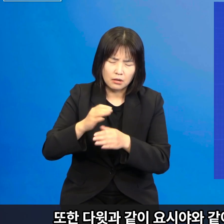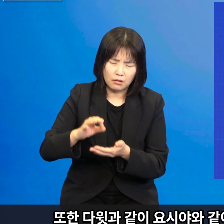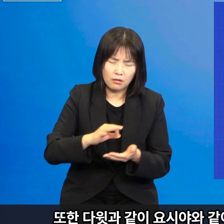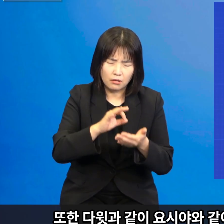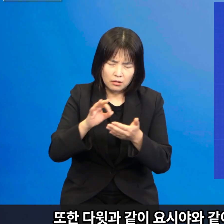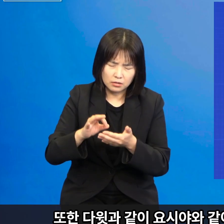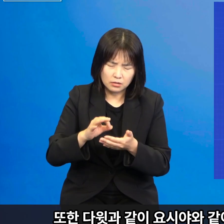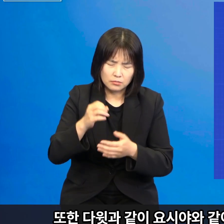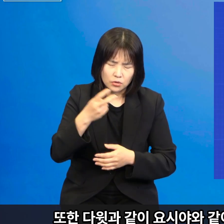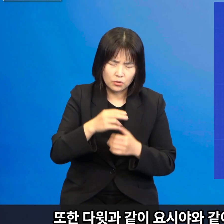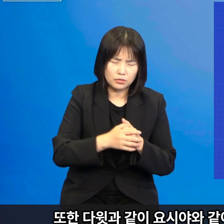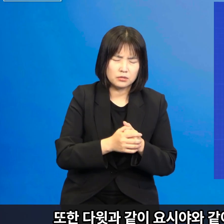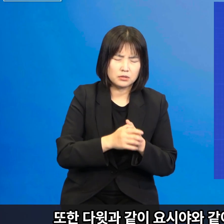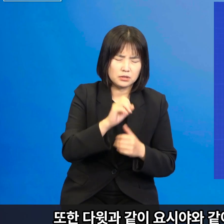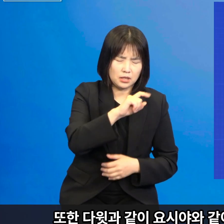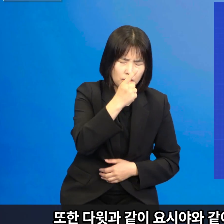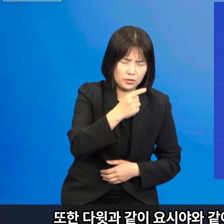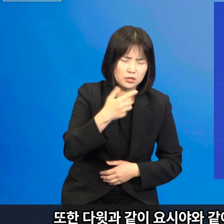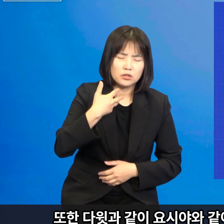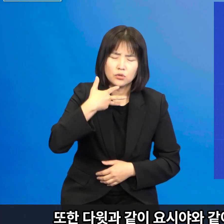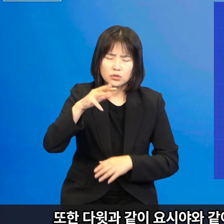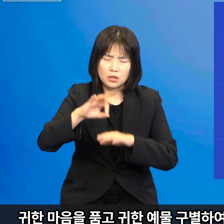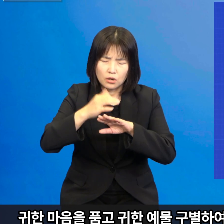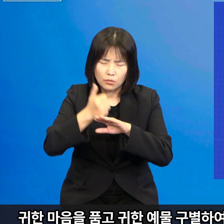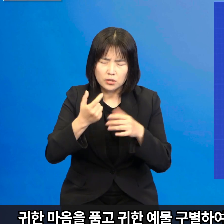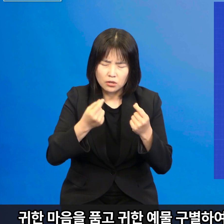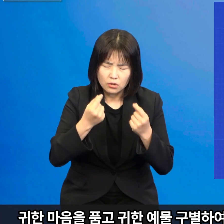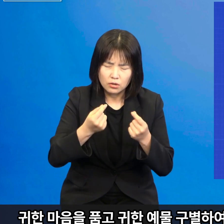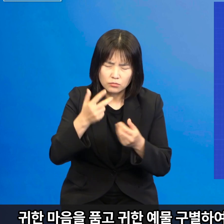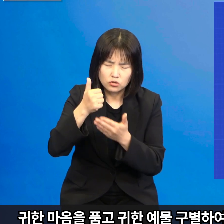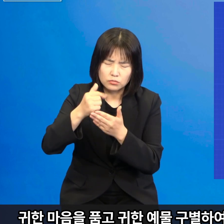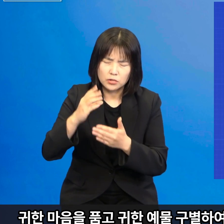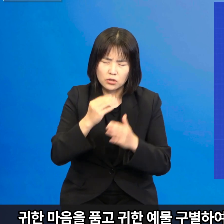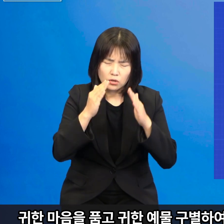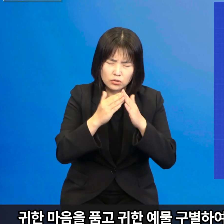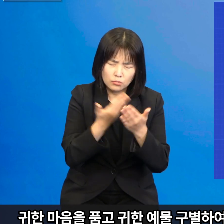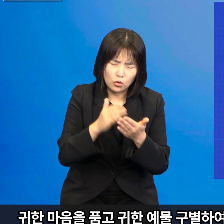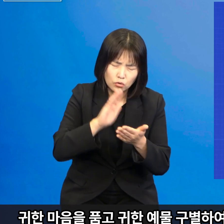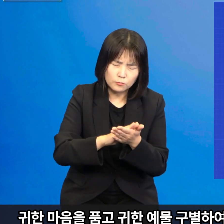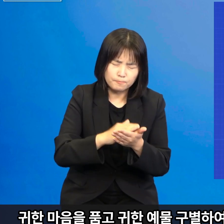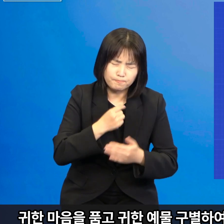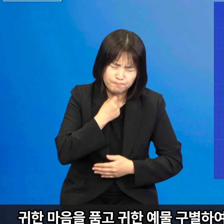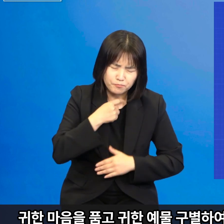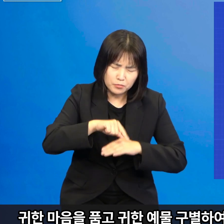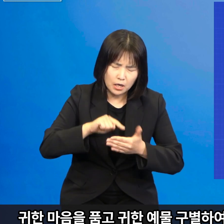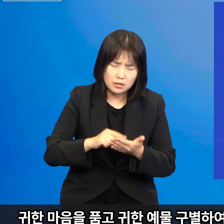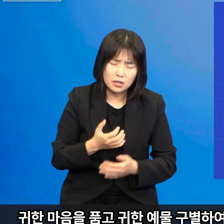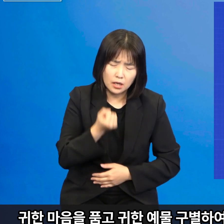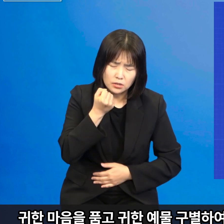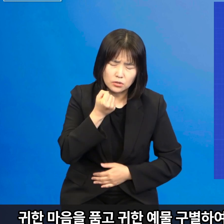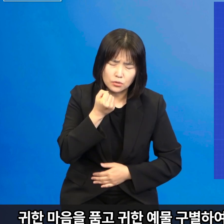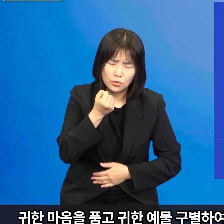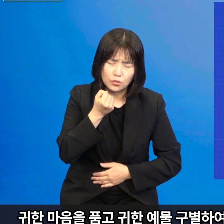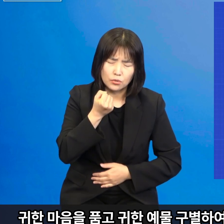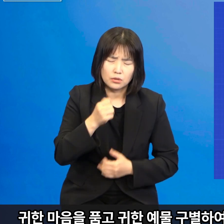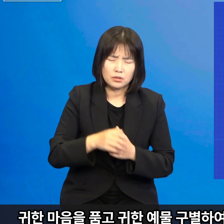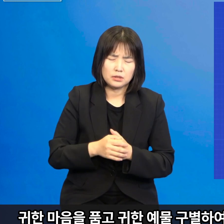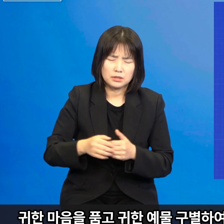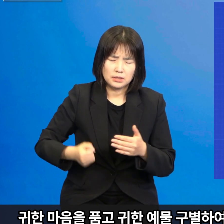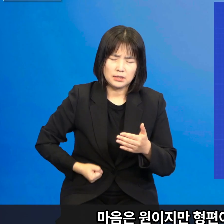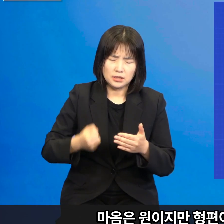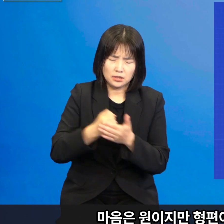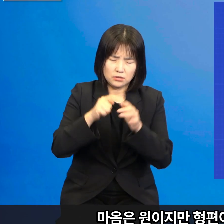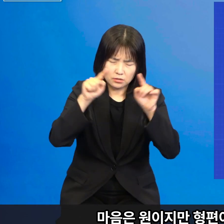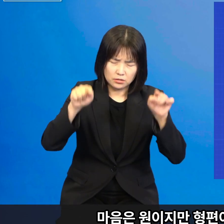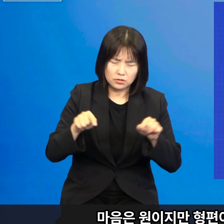요시아와 같이 주의 성전을 보수하고자 하는 귀한 마음을 품고 귀한 예물 구별하여 또한 약정소로 주님께